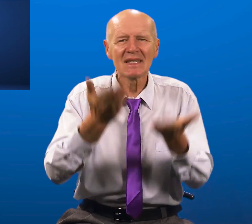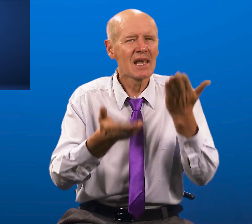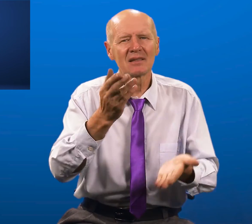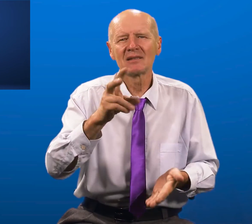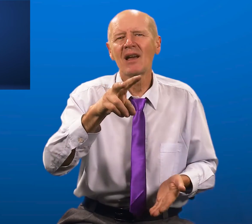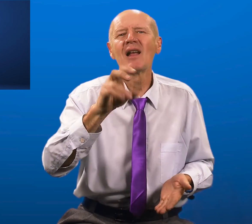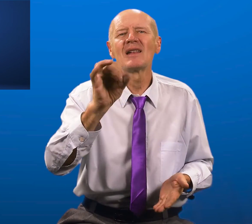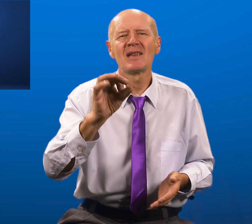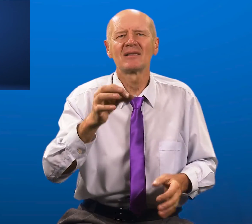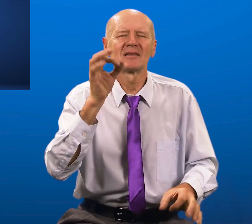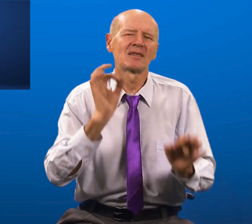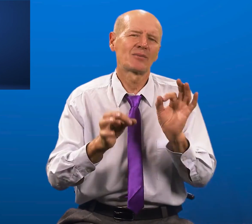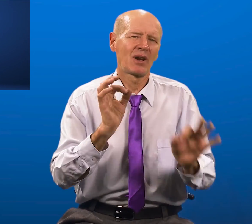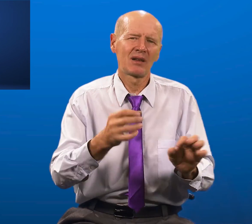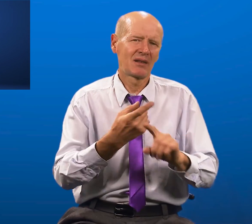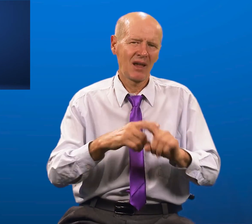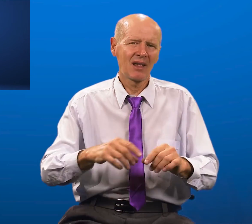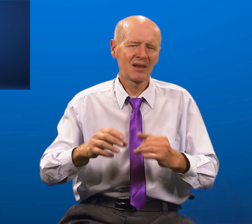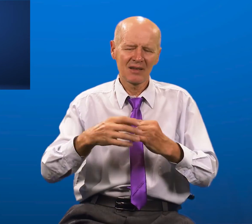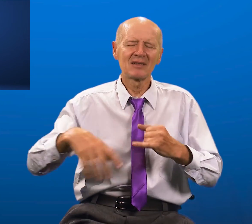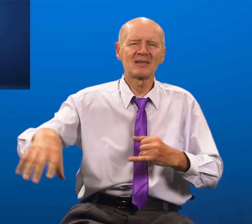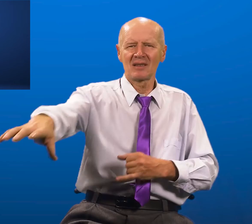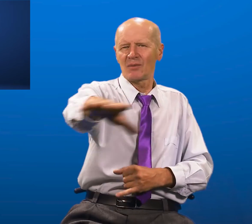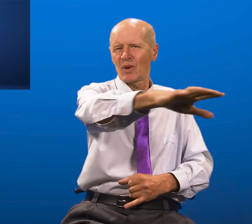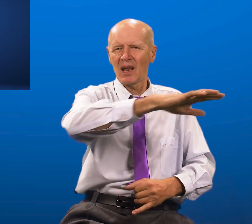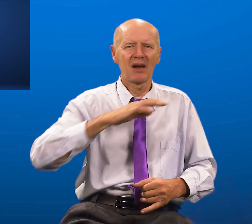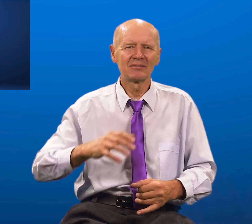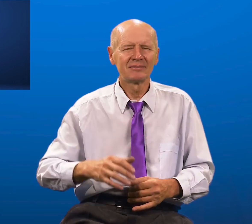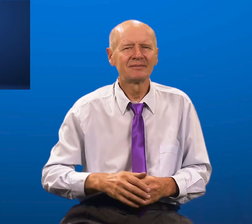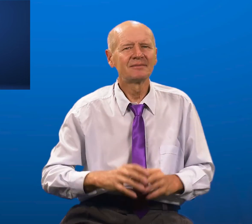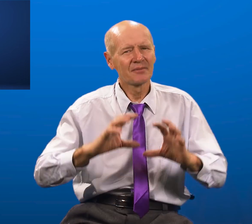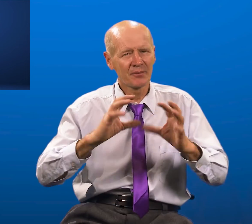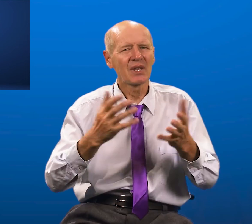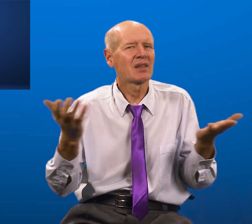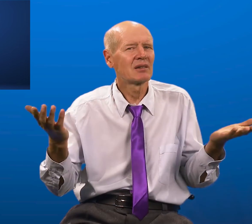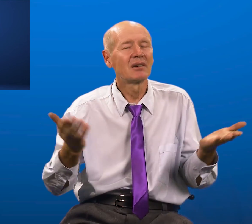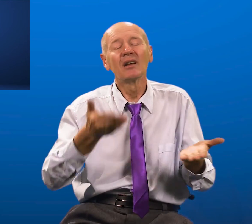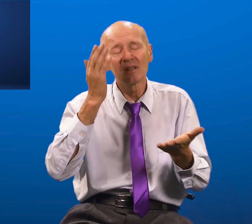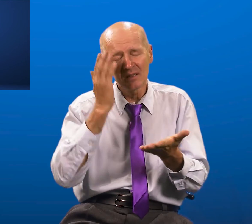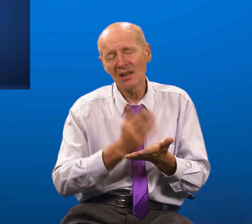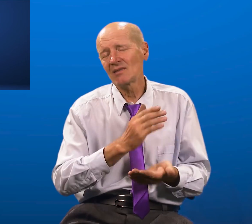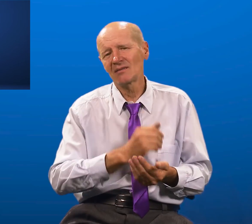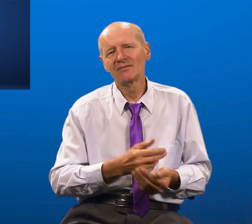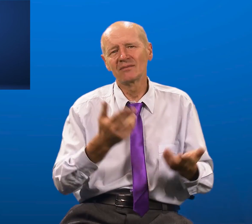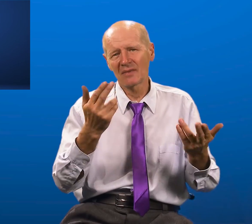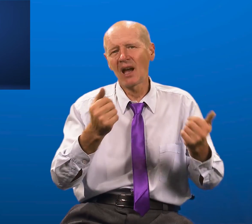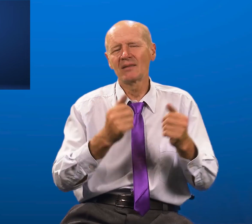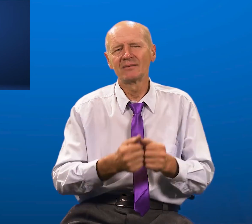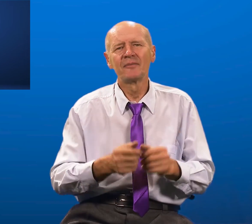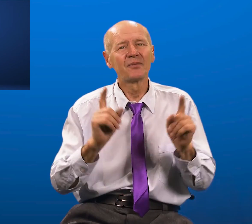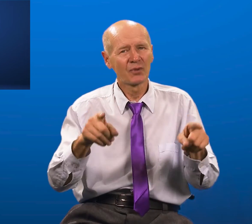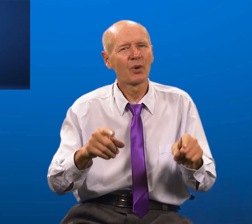ли справедливость здесь, на этой планете? Конечно, она присутствует, она есть,